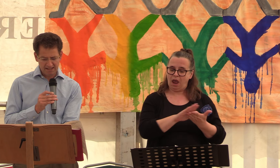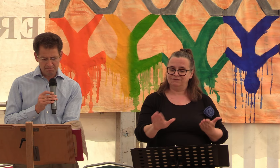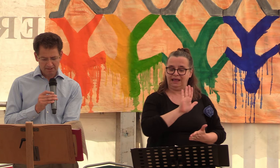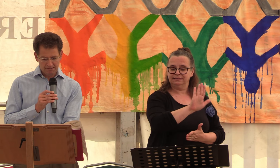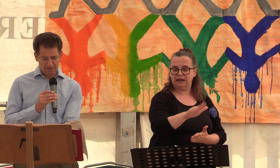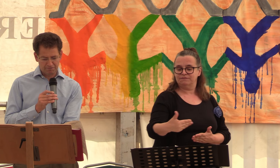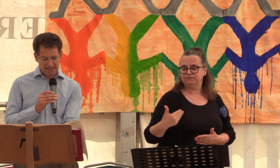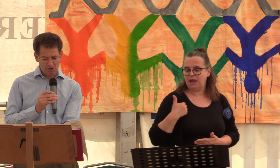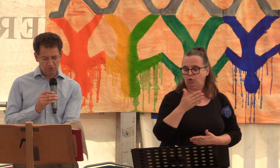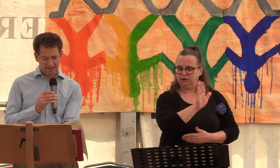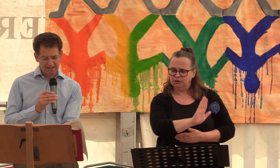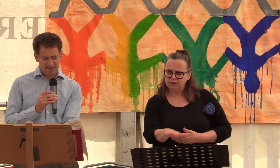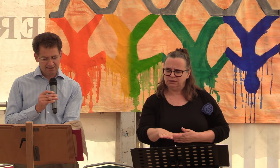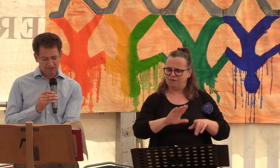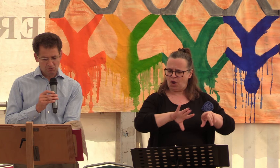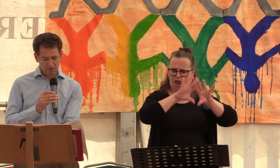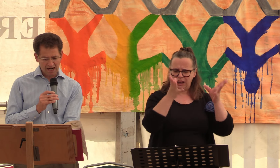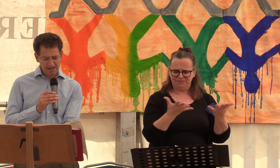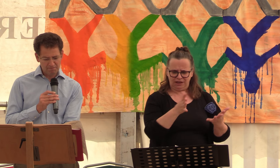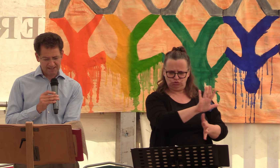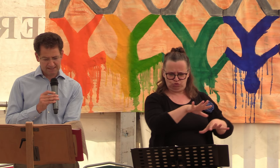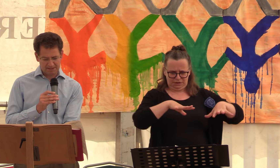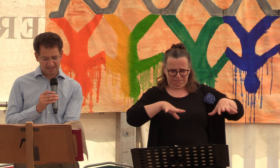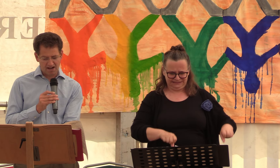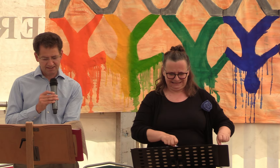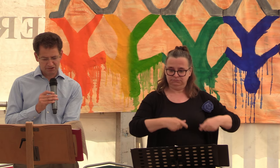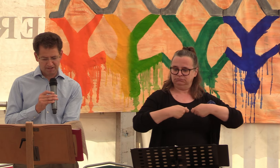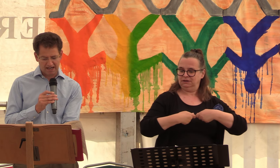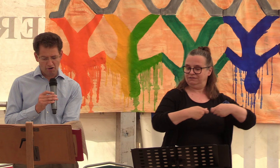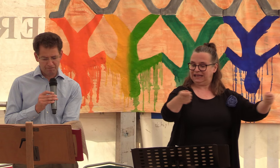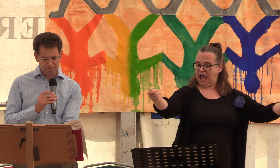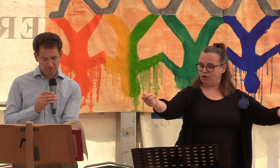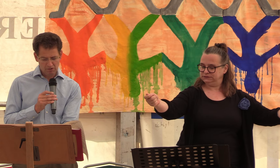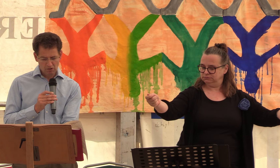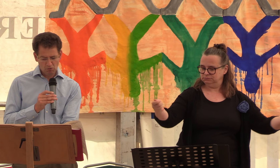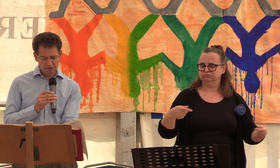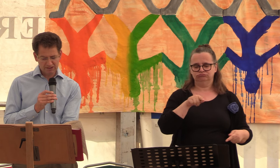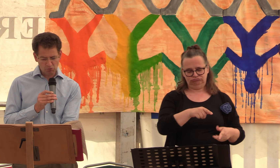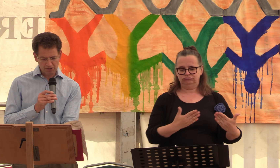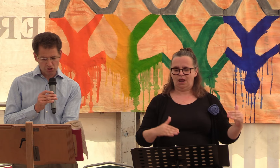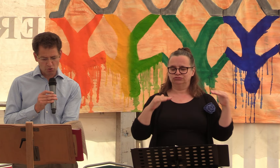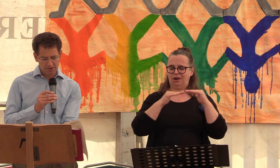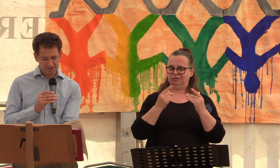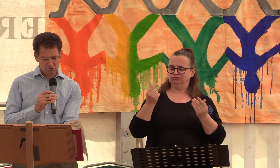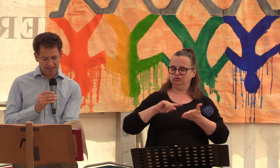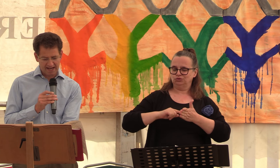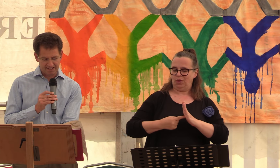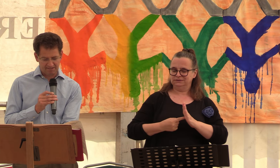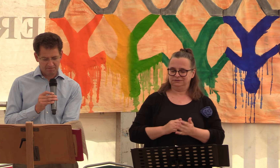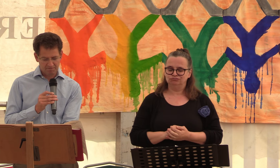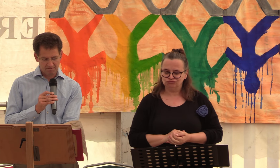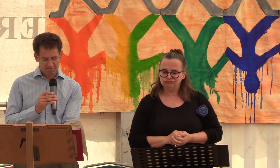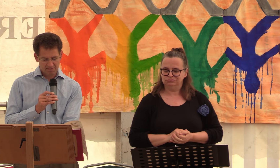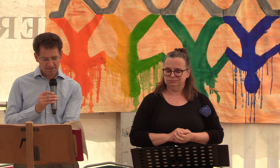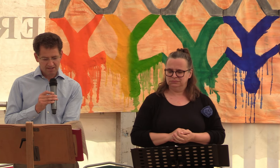Herr ihm, mit Frau und Kindern und allem, was er besaß, zu verkaufen und so die Schuld zu